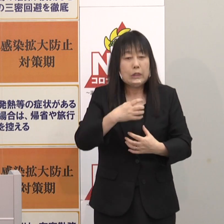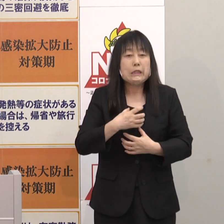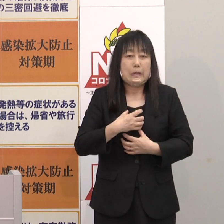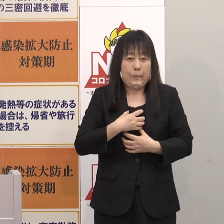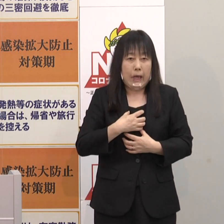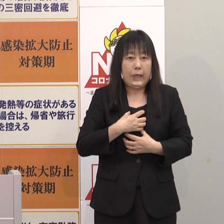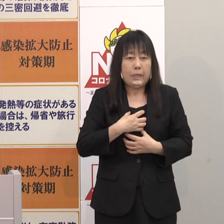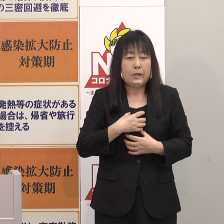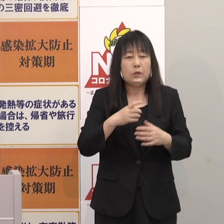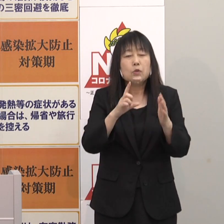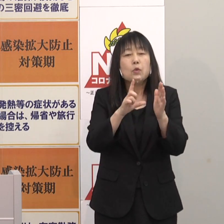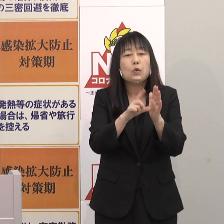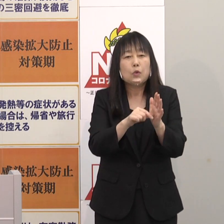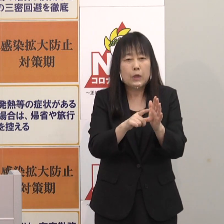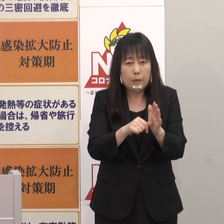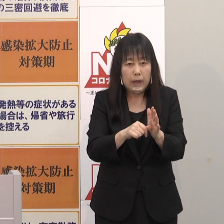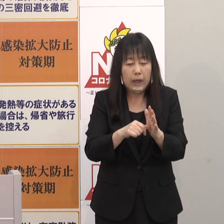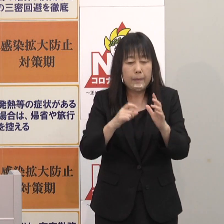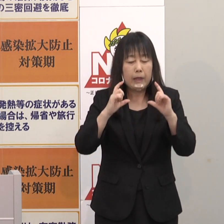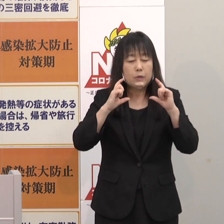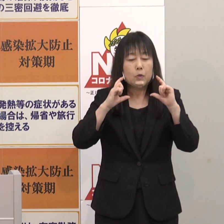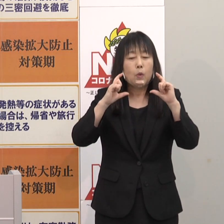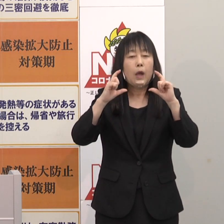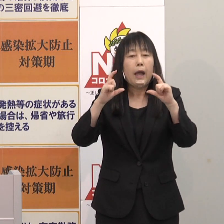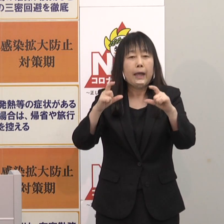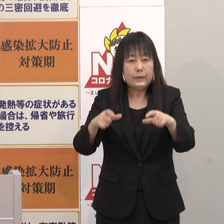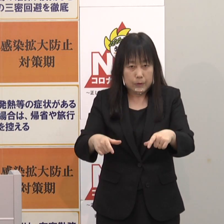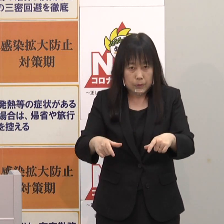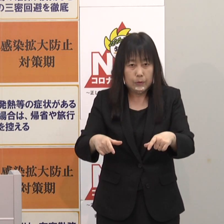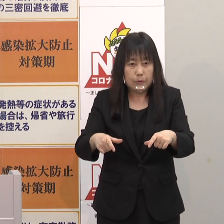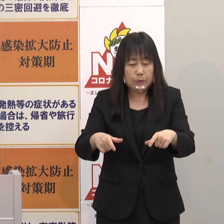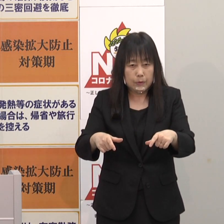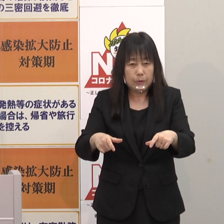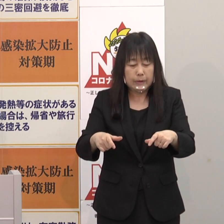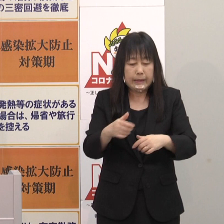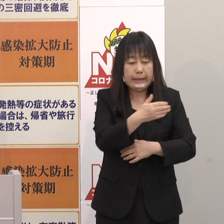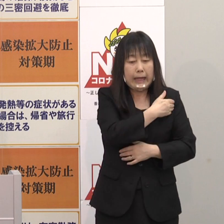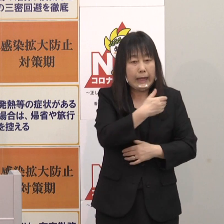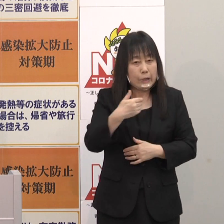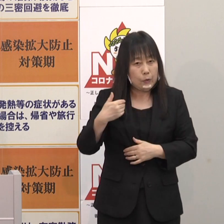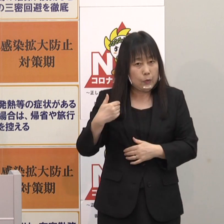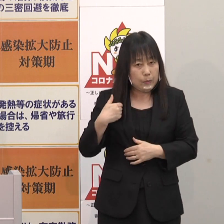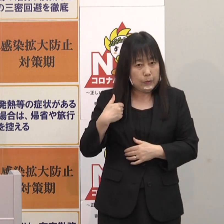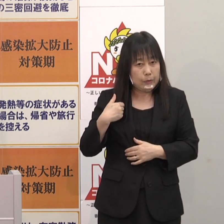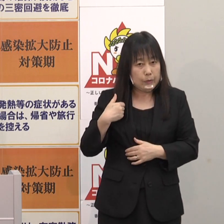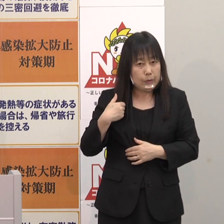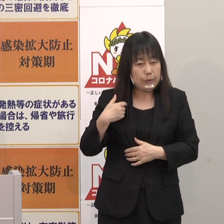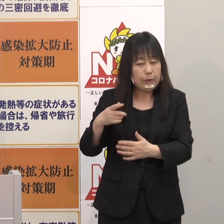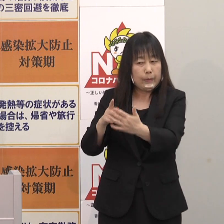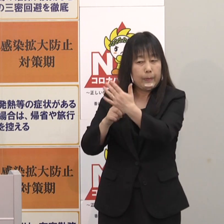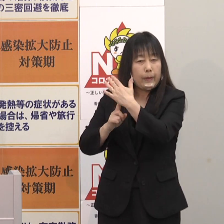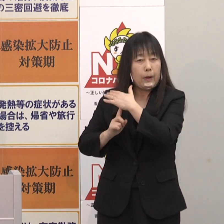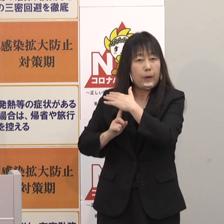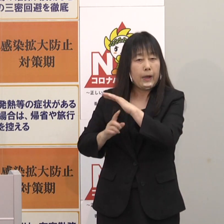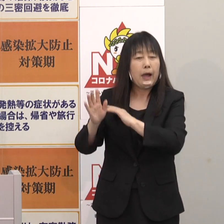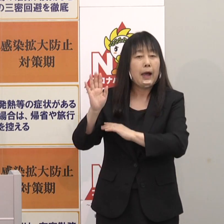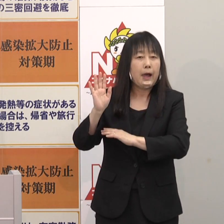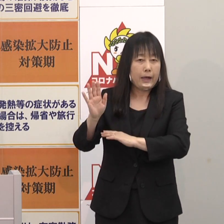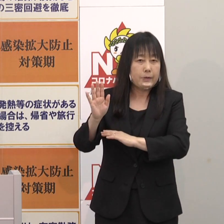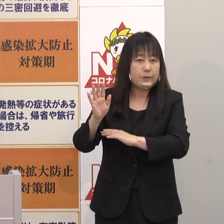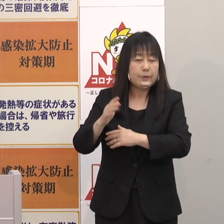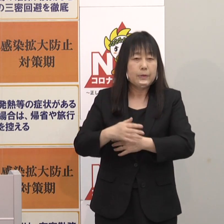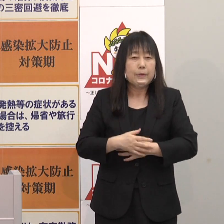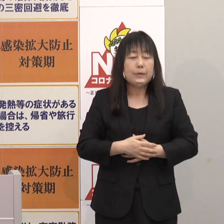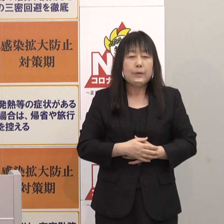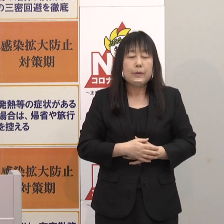を外すことが奨励されていると、これは以前からもそうなんですけれども、ただご指摘のように